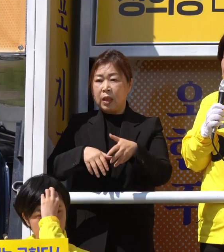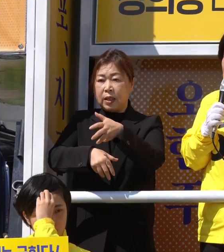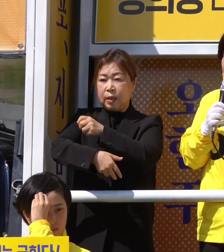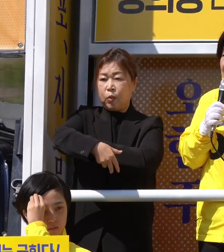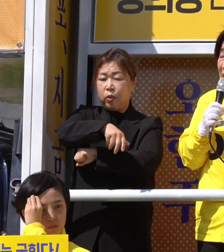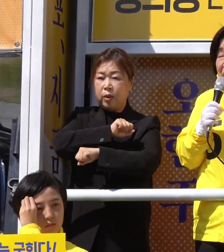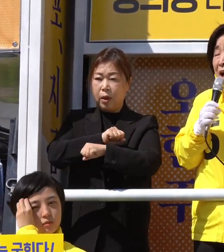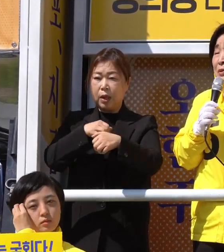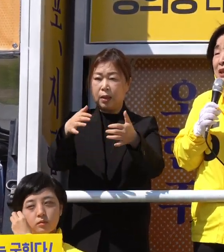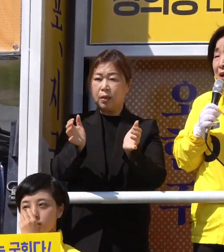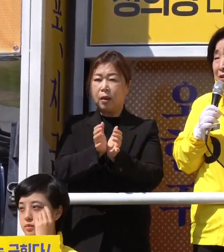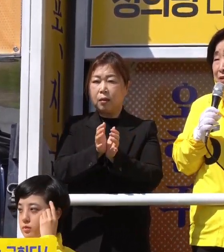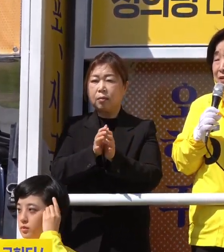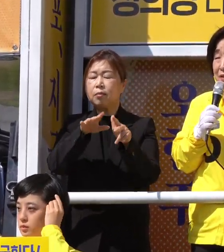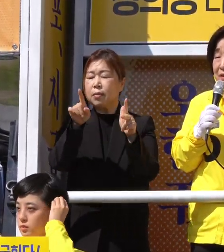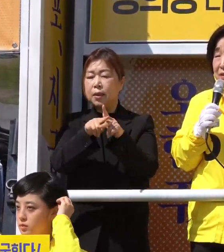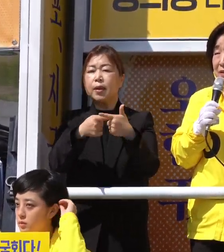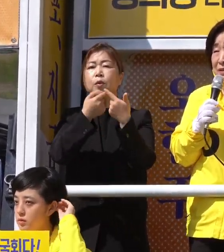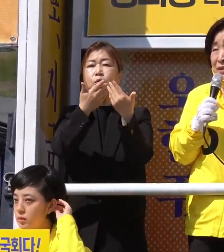집권당의 고민 다 이해합니다.